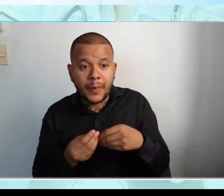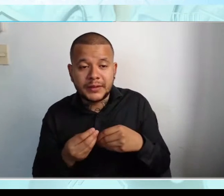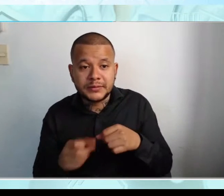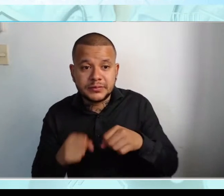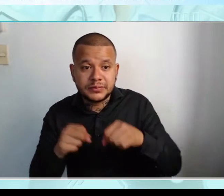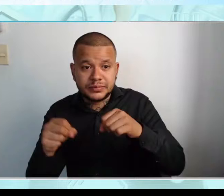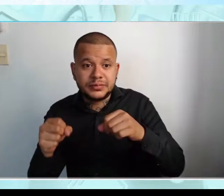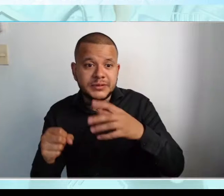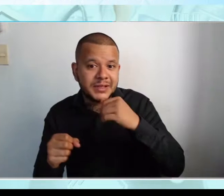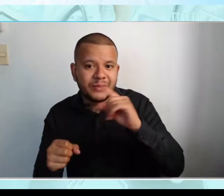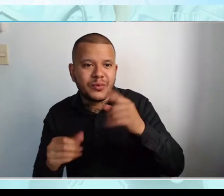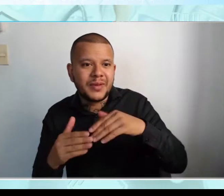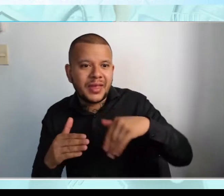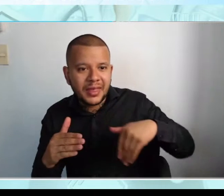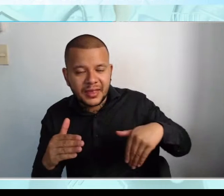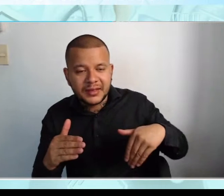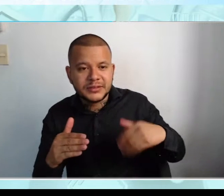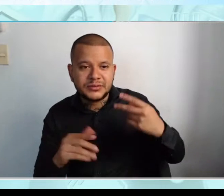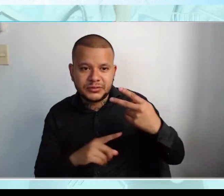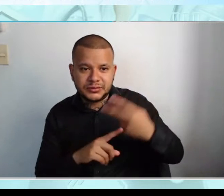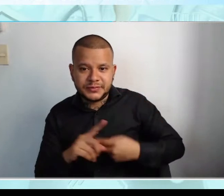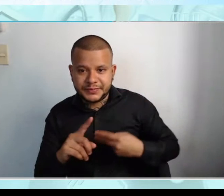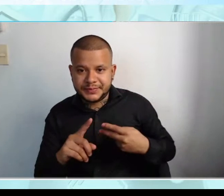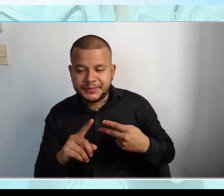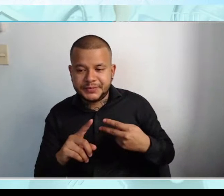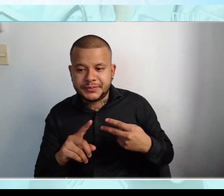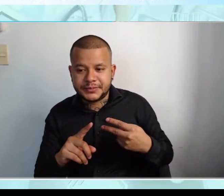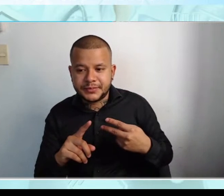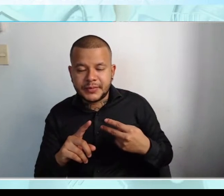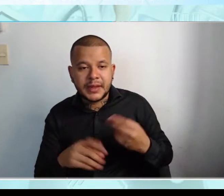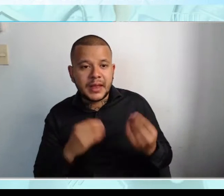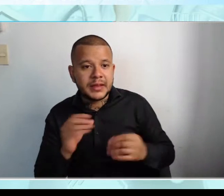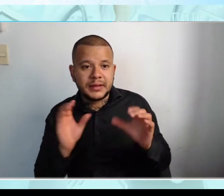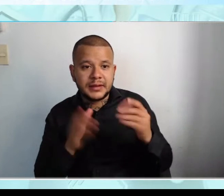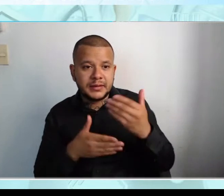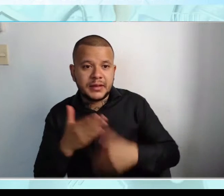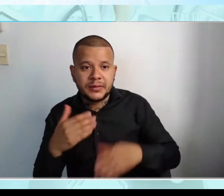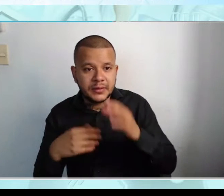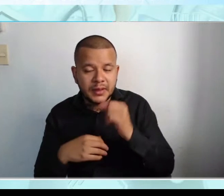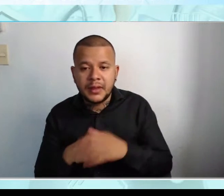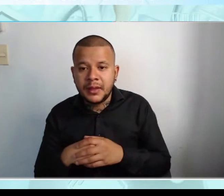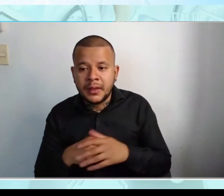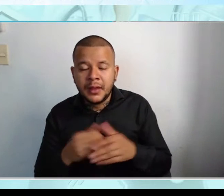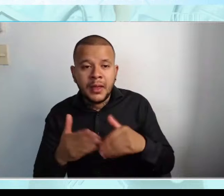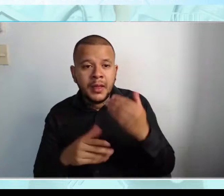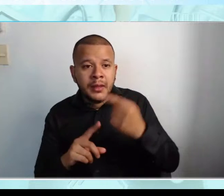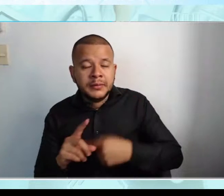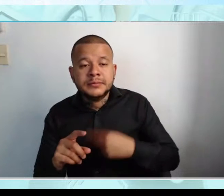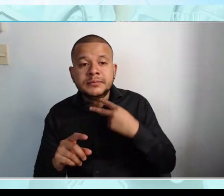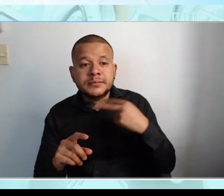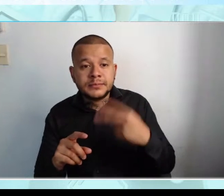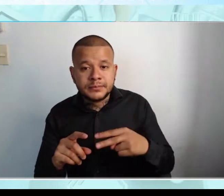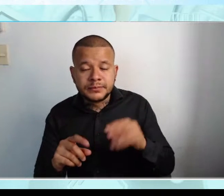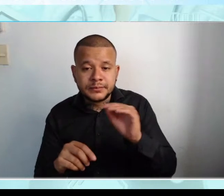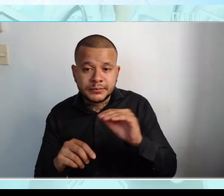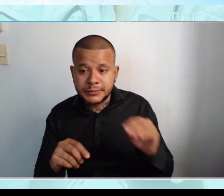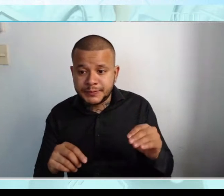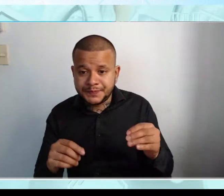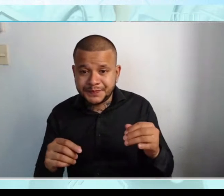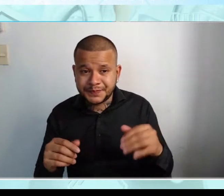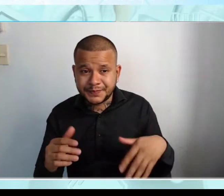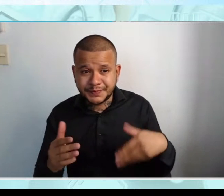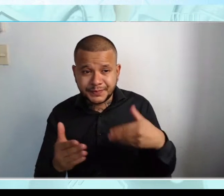desatrasar, digamos, de esos dos meses en los cuales no se pudo hacer certificación. Iniciaron en noviembre, y les quiero contar que al día de